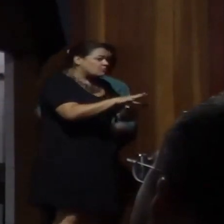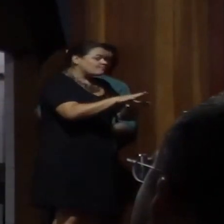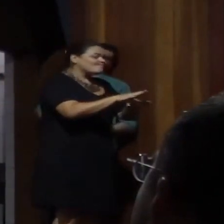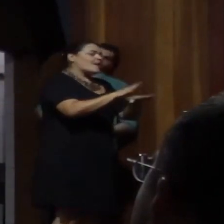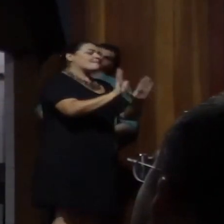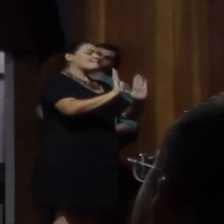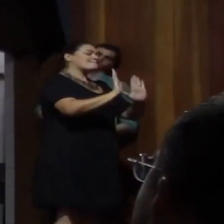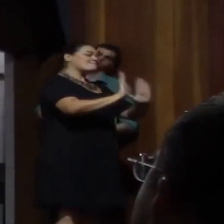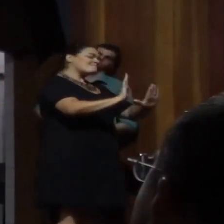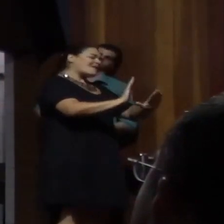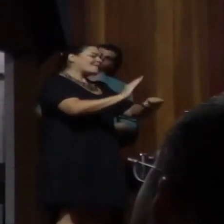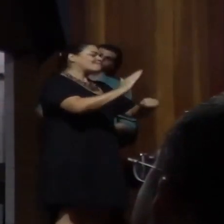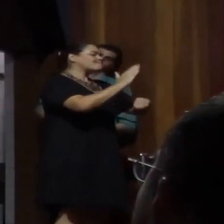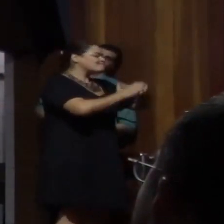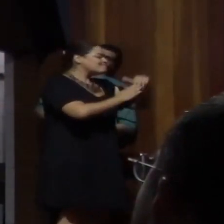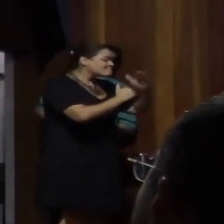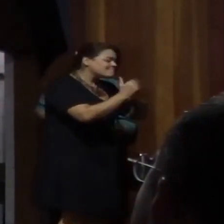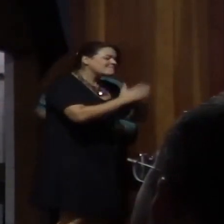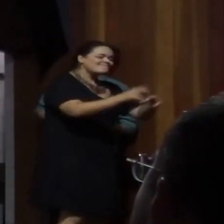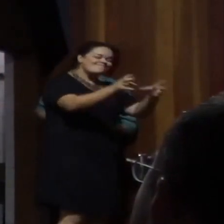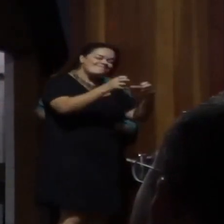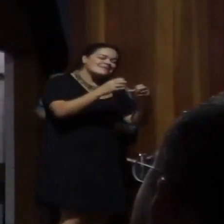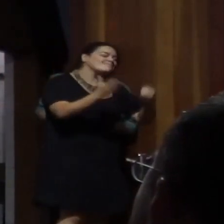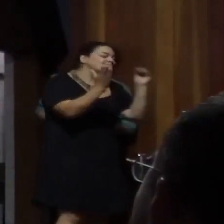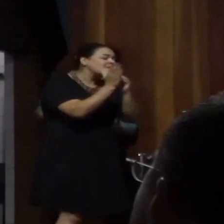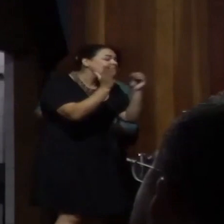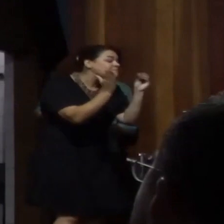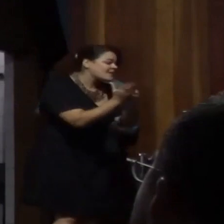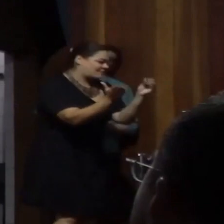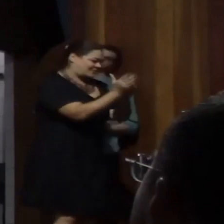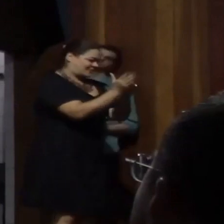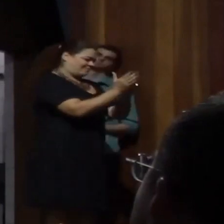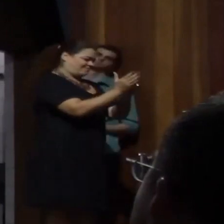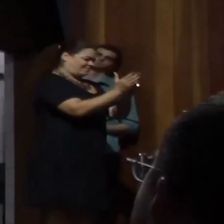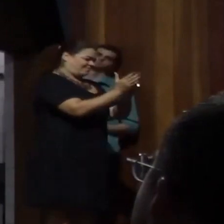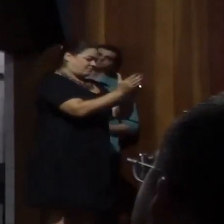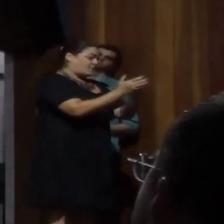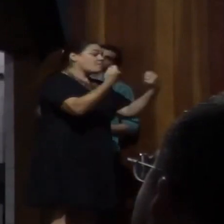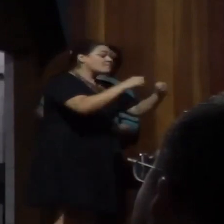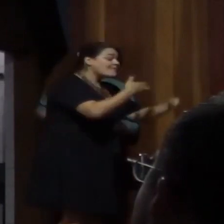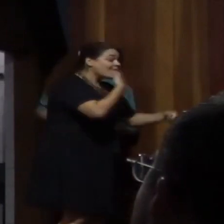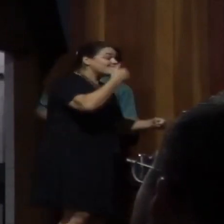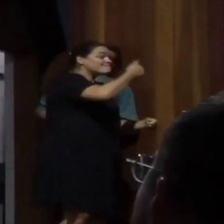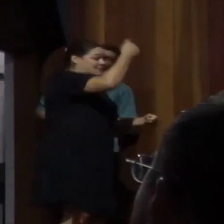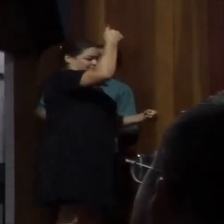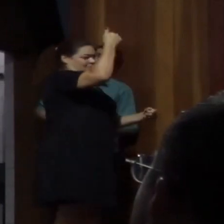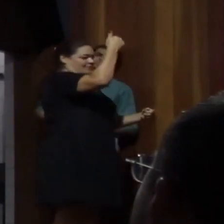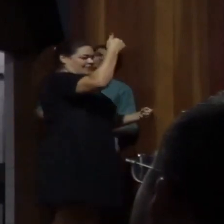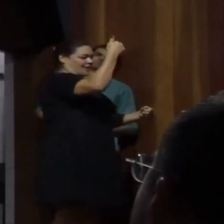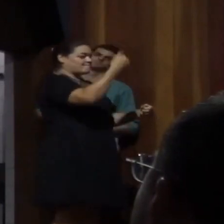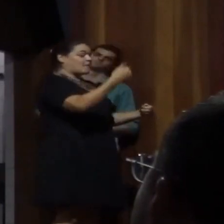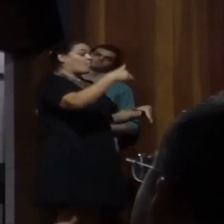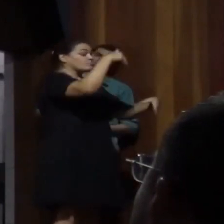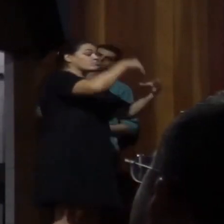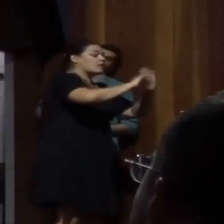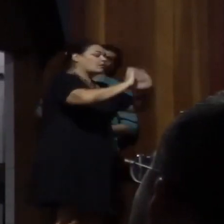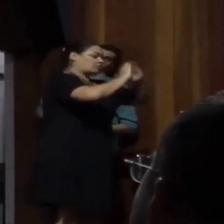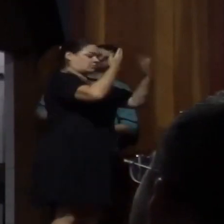há muita coisa a ser feita, como, por exemplo, melhorar a infraestrutura das escolas, proporcionar